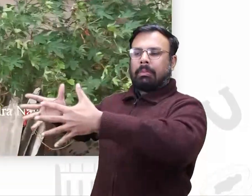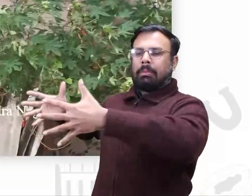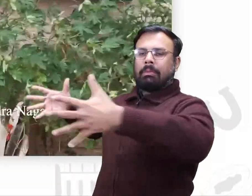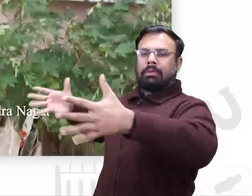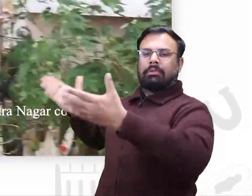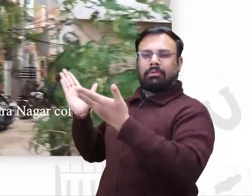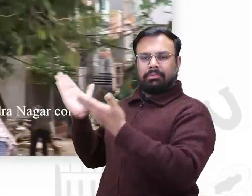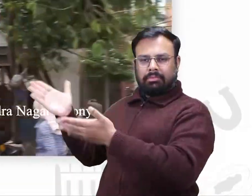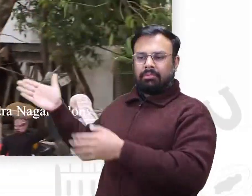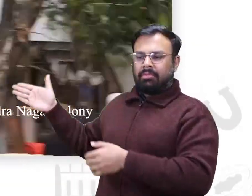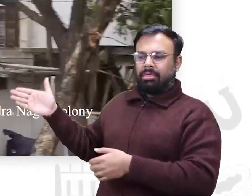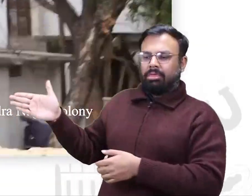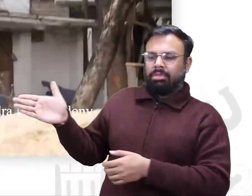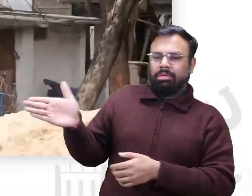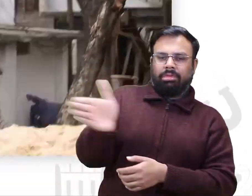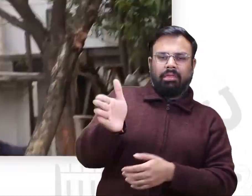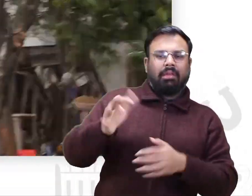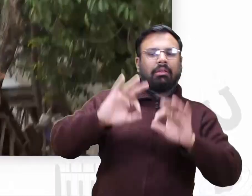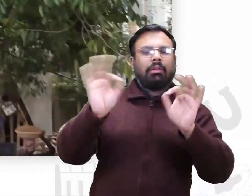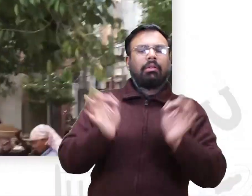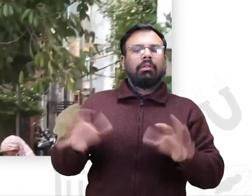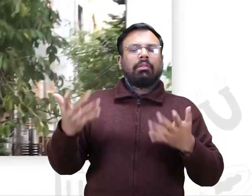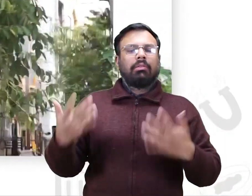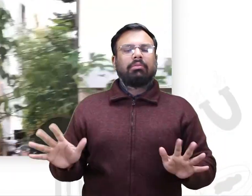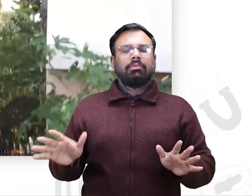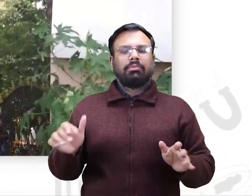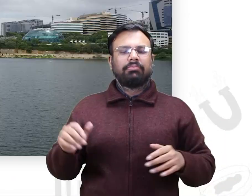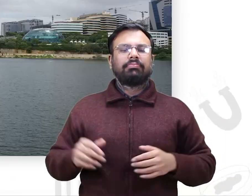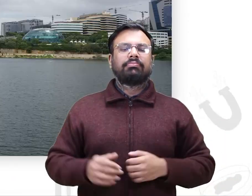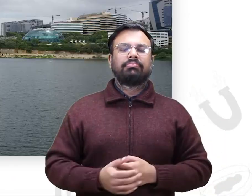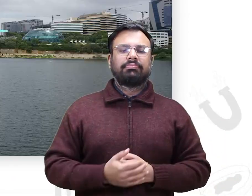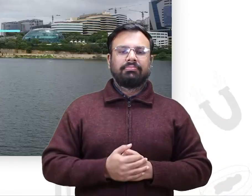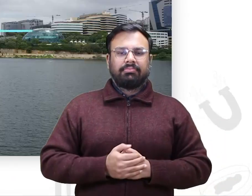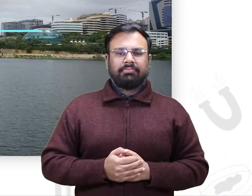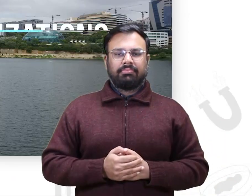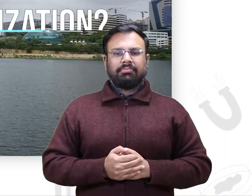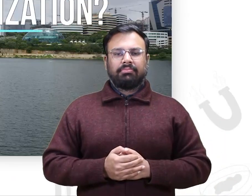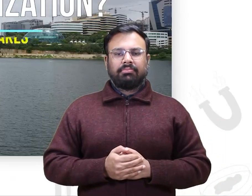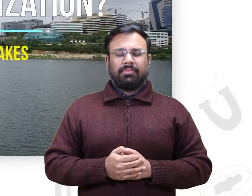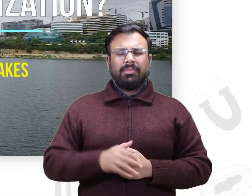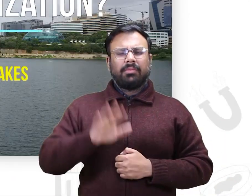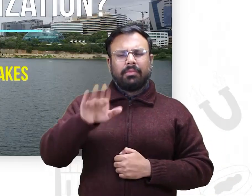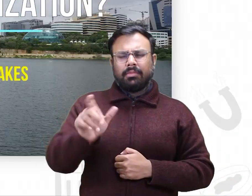से इंदिरा नगर कॉलोनी. कॉलोनी. अच्छा.